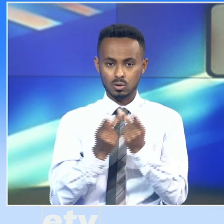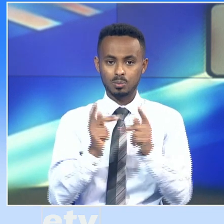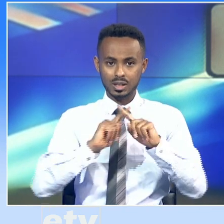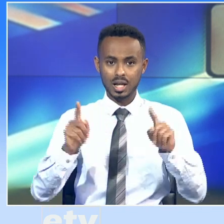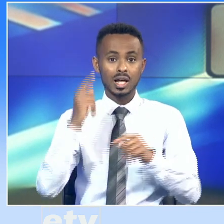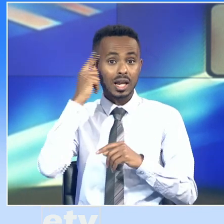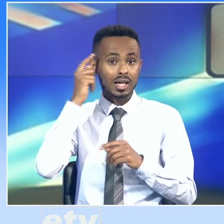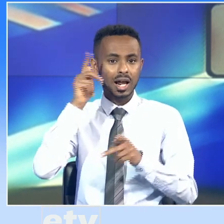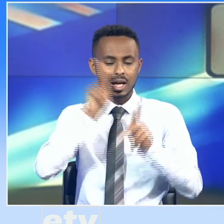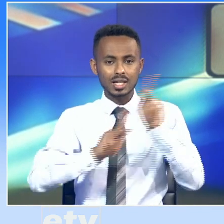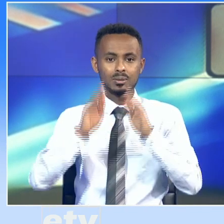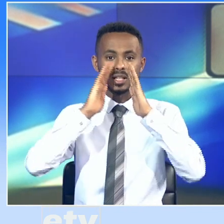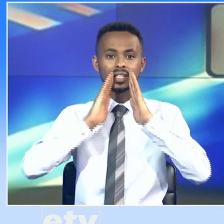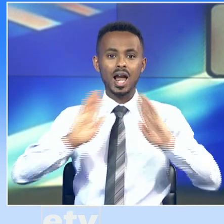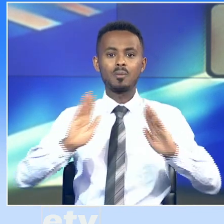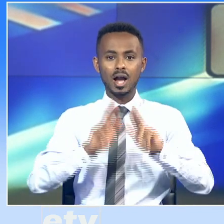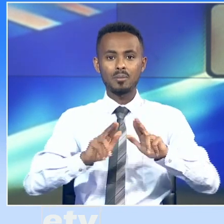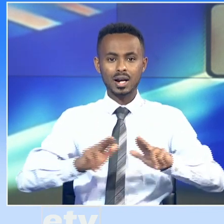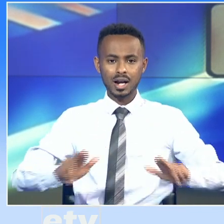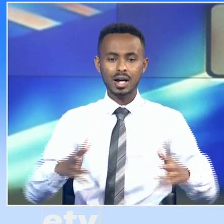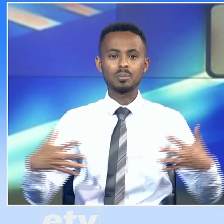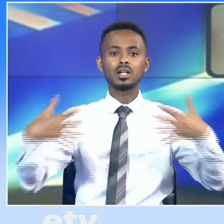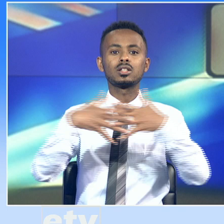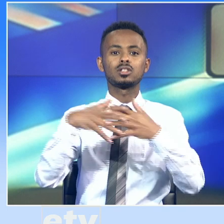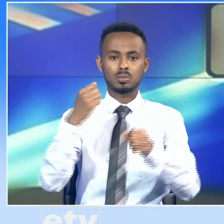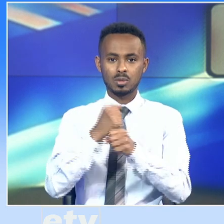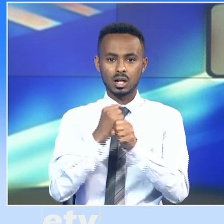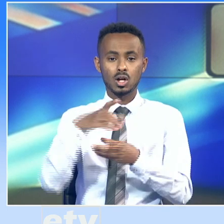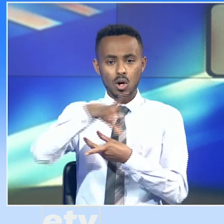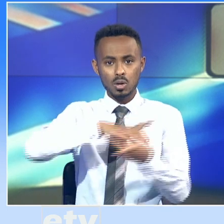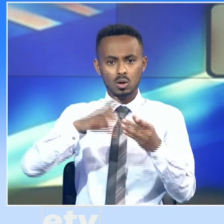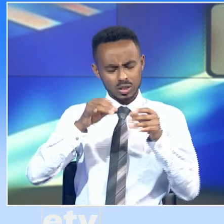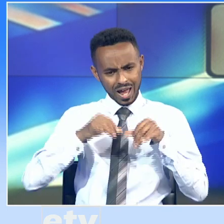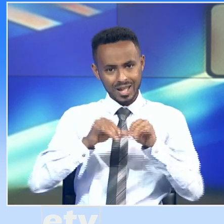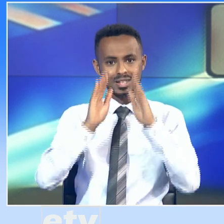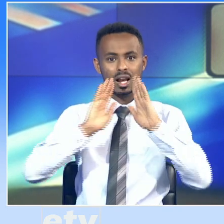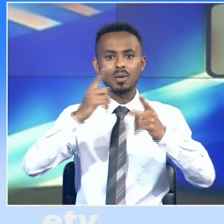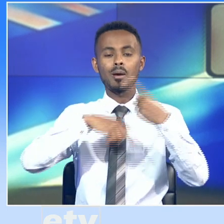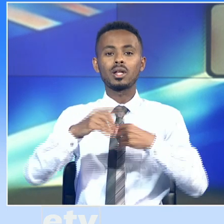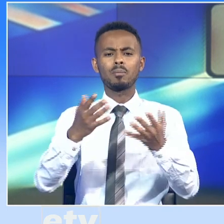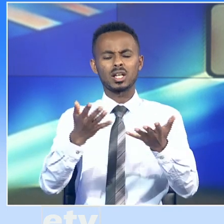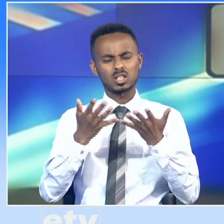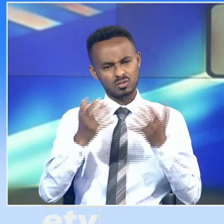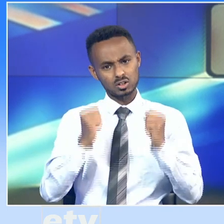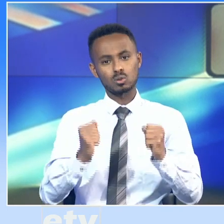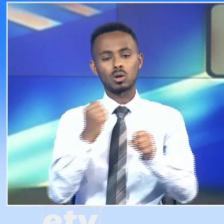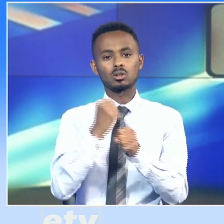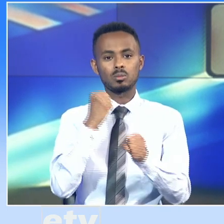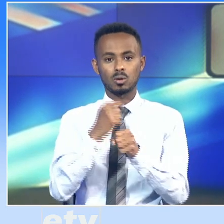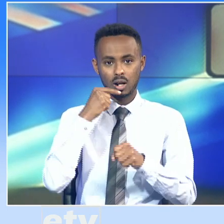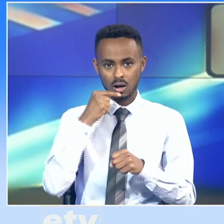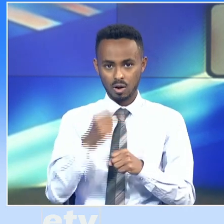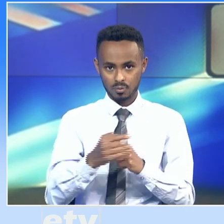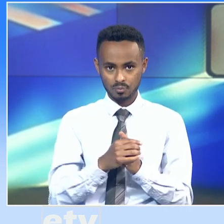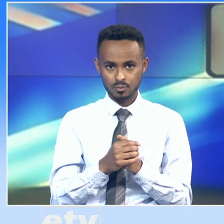በተለይም ለትግራይ ህዝብ ሰላምና መረጋጋት በቅንጅት በመስራት በክልሉ ዘላቂ ሰላምን ለማምጣት የሚያስችሉ ስራዎችን እንደሚሰሩም